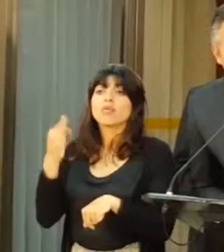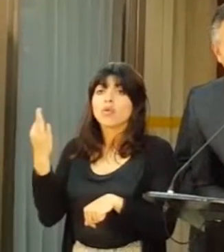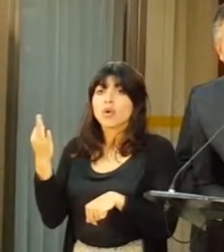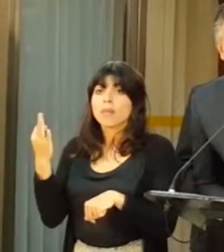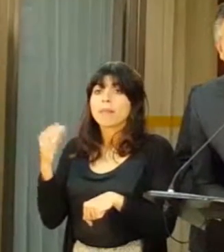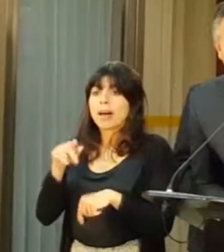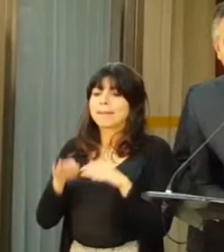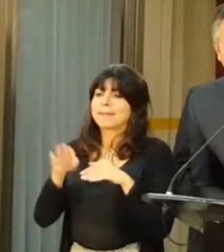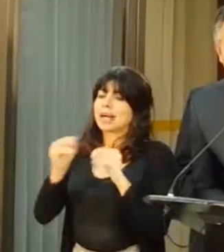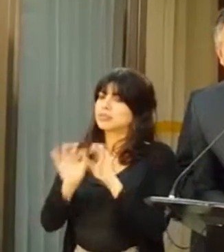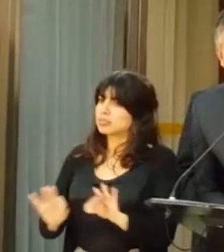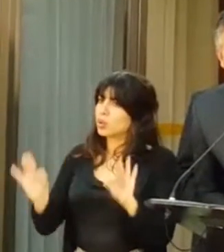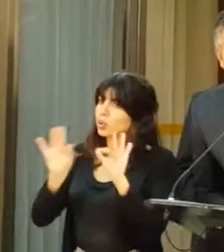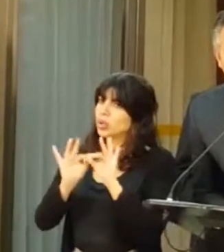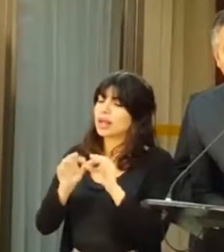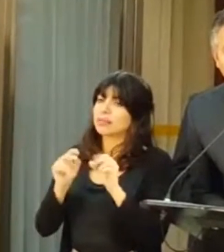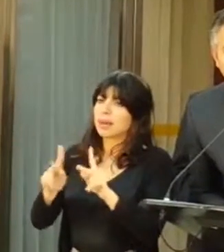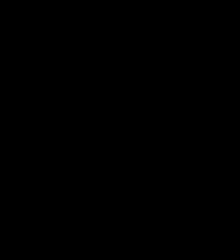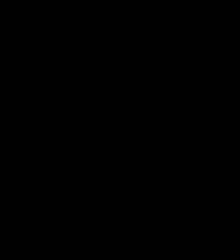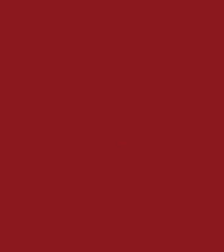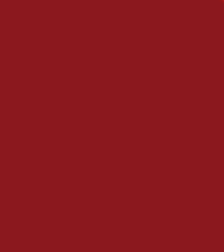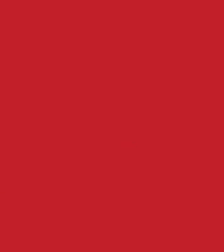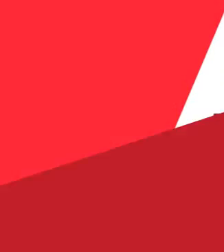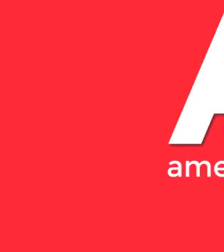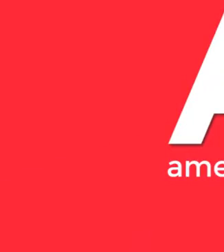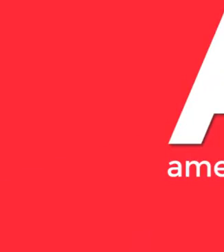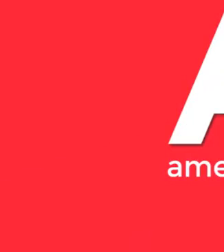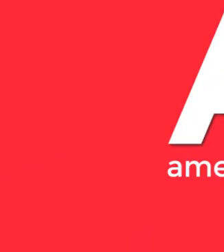va a ser uno de los pasos más importantes que permitirá aplicar la técnica en nuestro país.